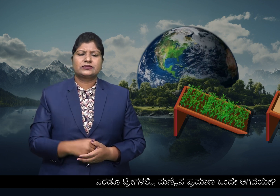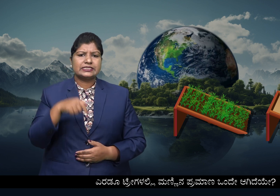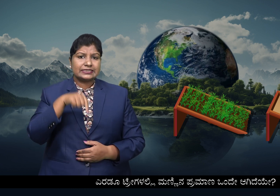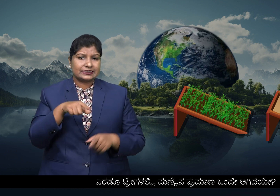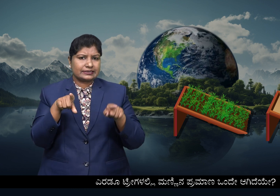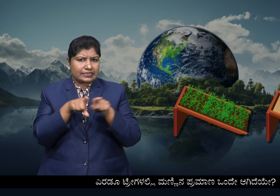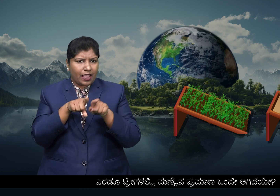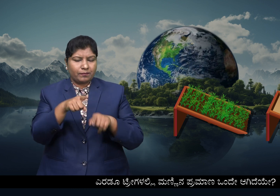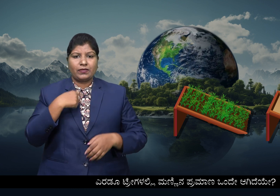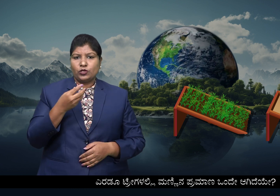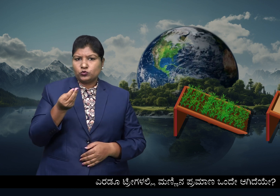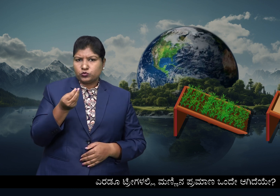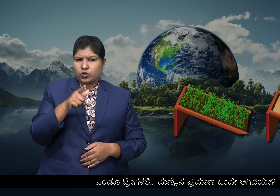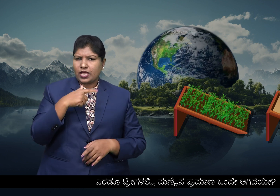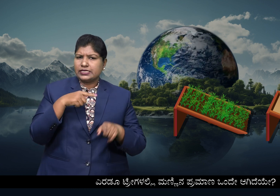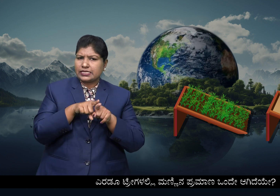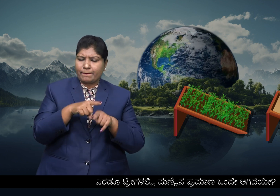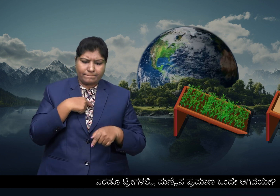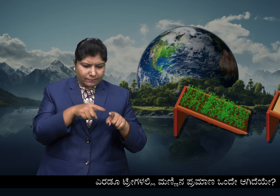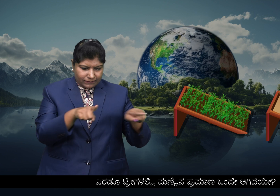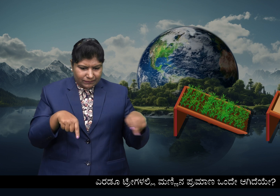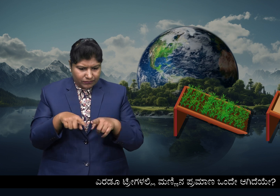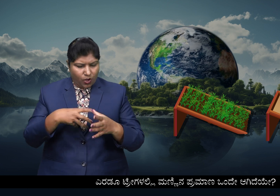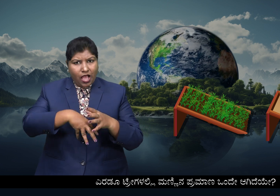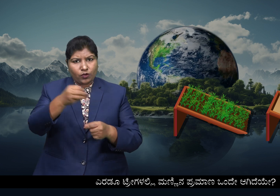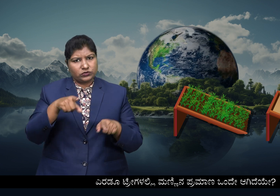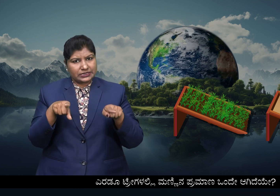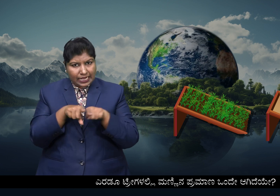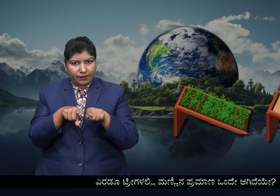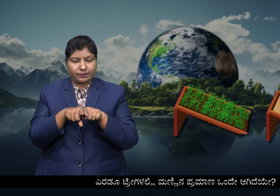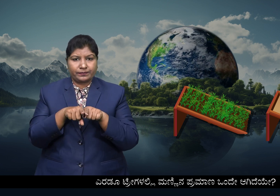2 ಟ್ರೇಗಳಲ್ಲಿ ಮಣ್ಣಿನ ಪ್ರಮಾಣ ಒಂದೇ ಆಗಿದೆಯೇ?